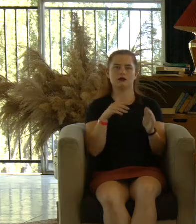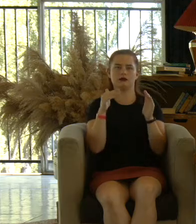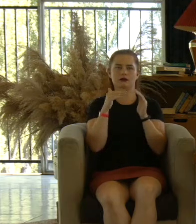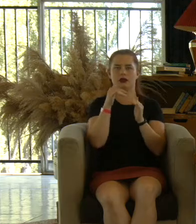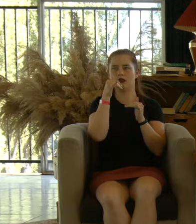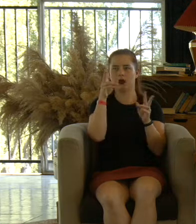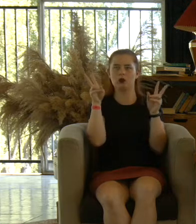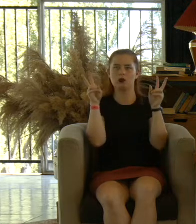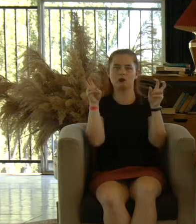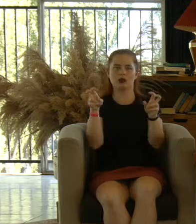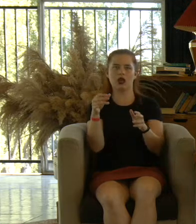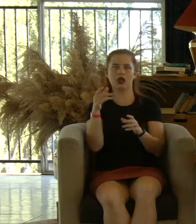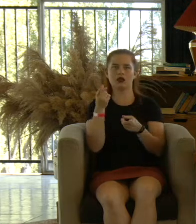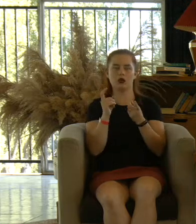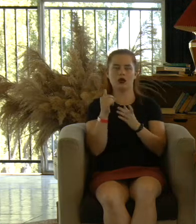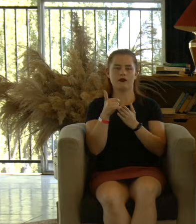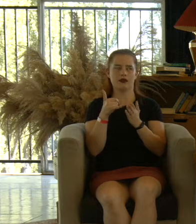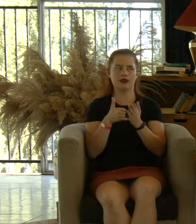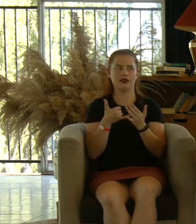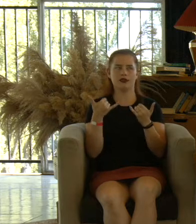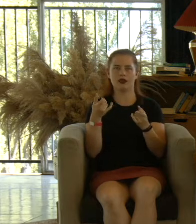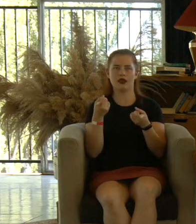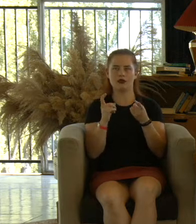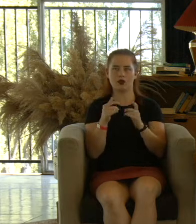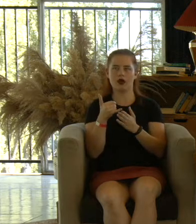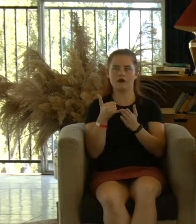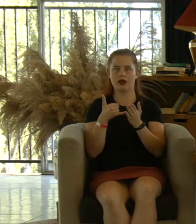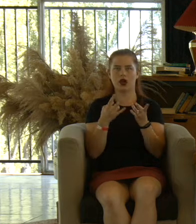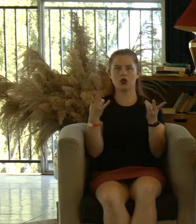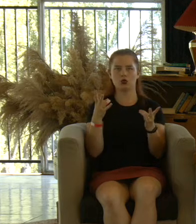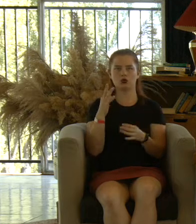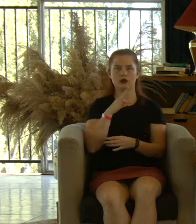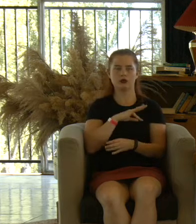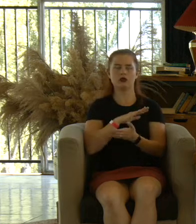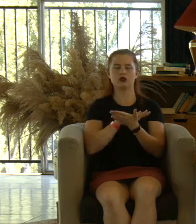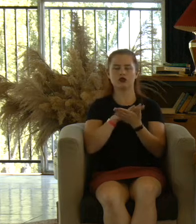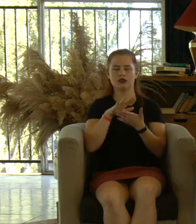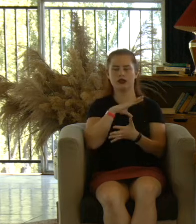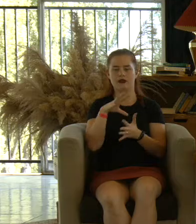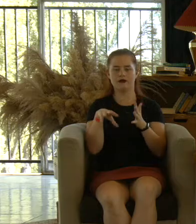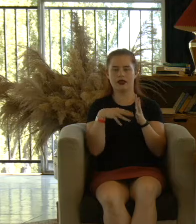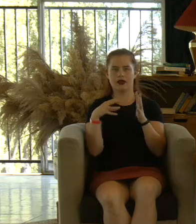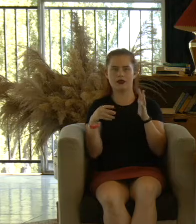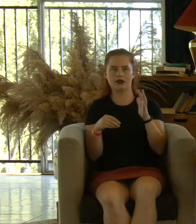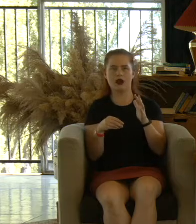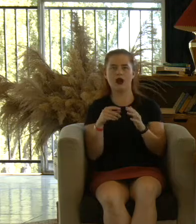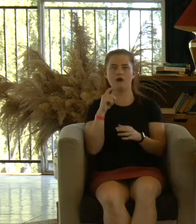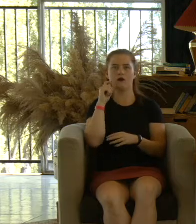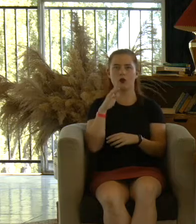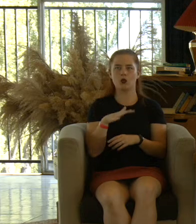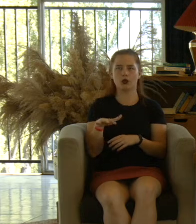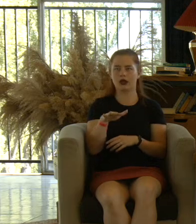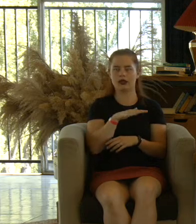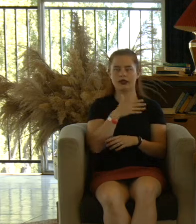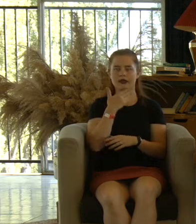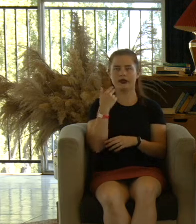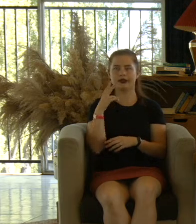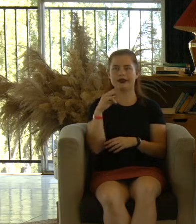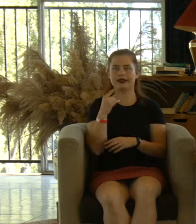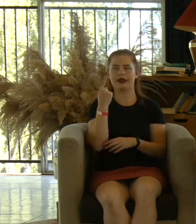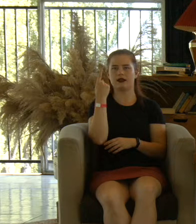назвать натуральным вином, поскольку для натурального вина нужно использовать обязательно чистый виноград, биодинамический. А в Украине нет ни одного